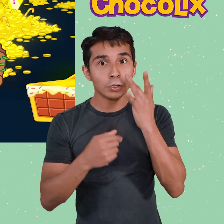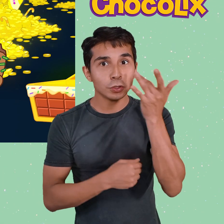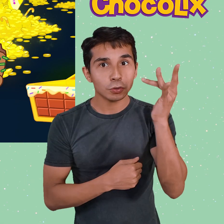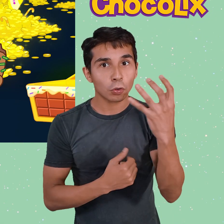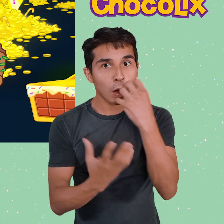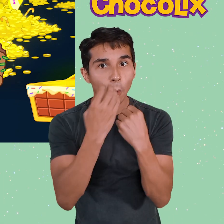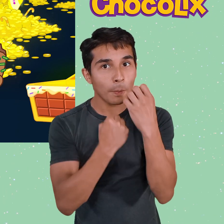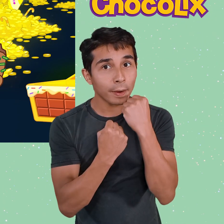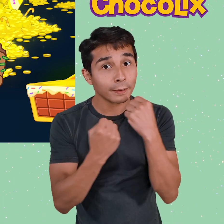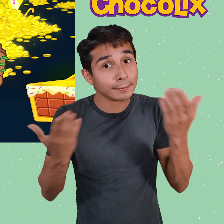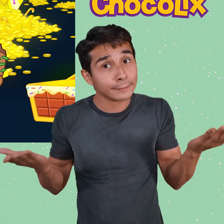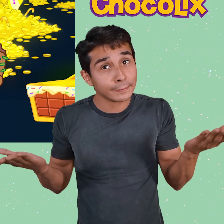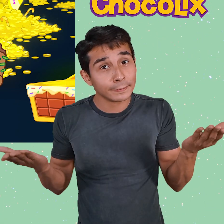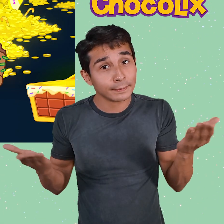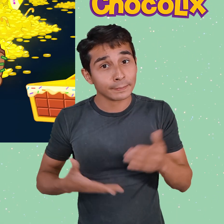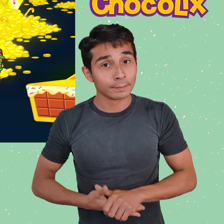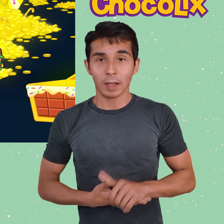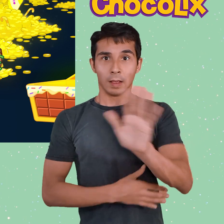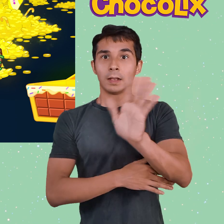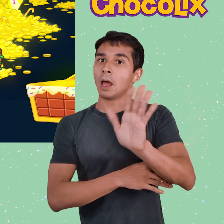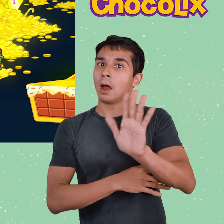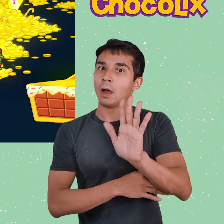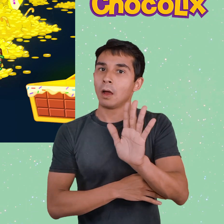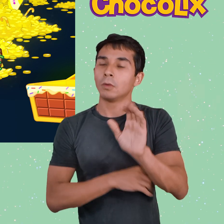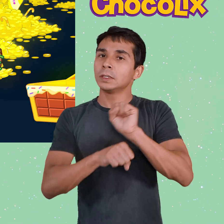Eu sinto que o socorro vai chegar a qualquer momento.